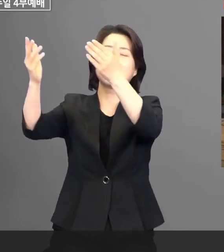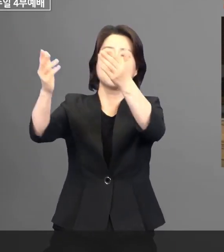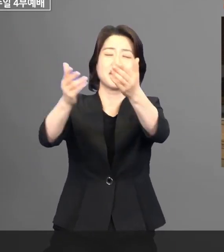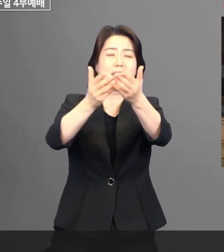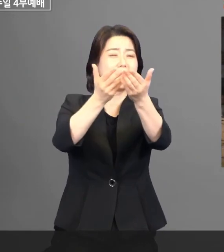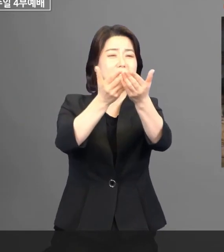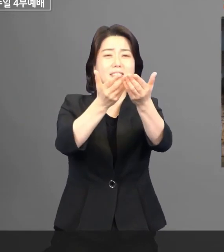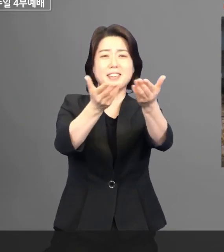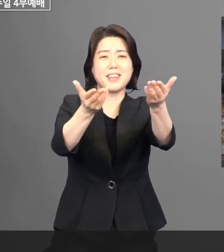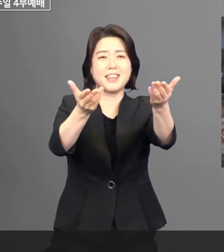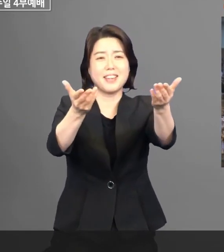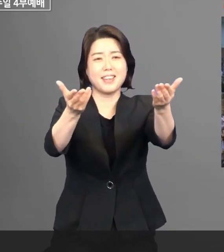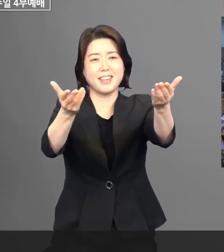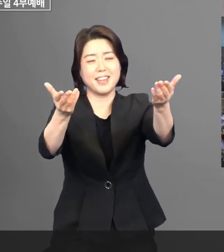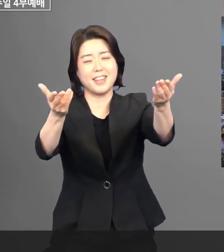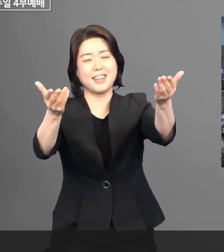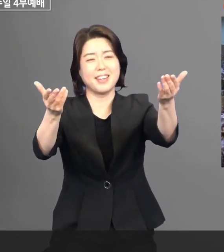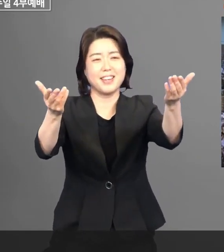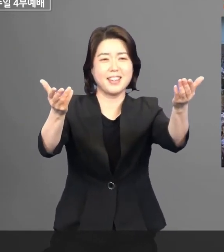통치하시네